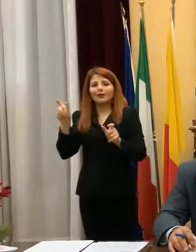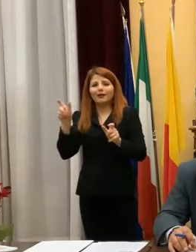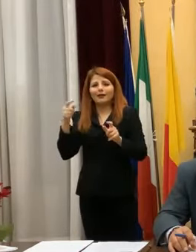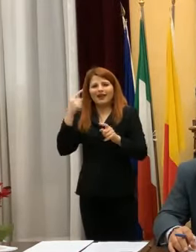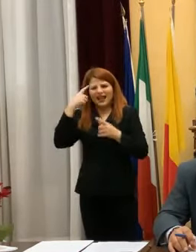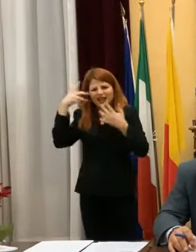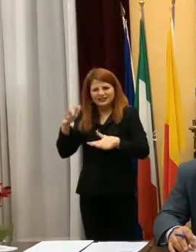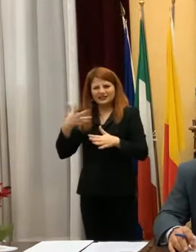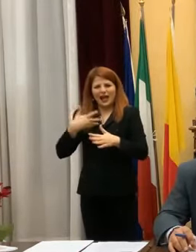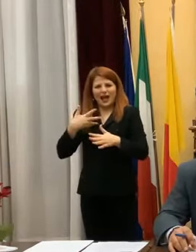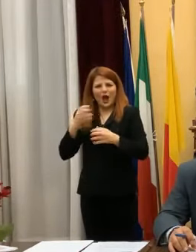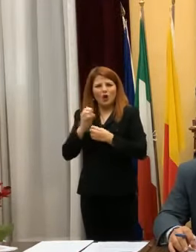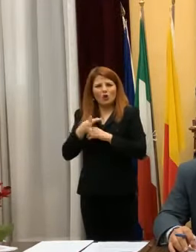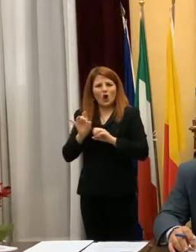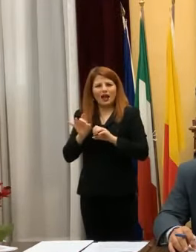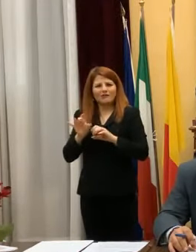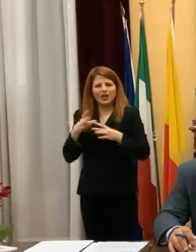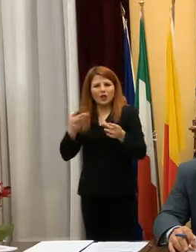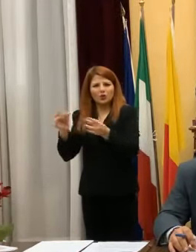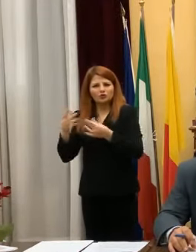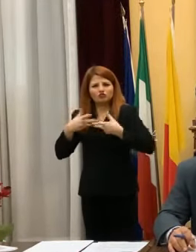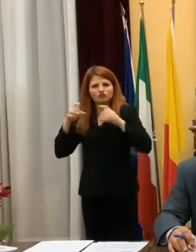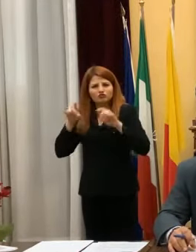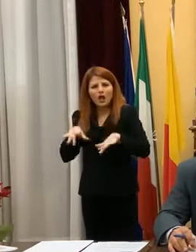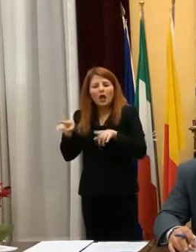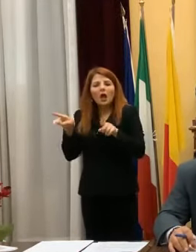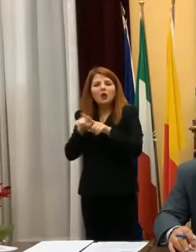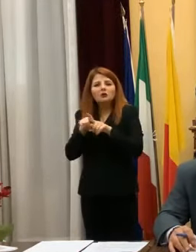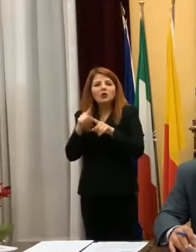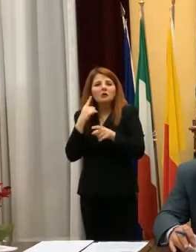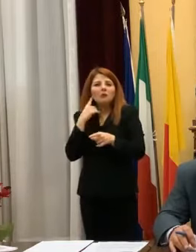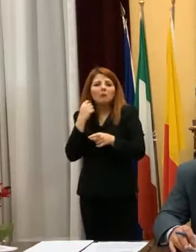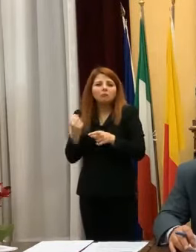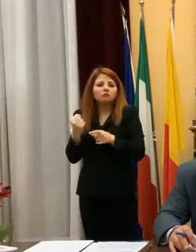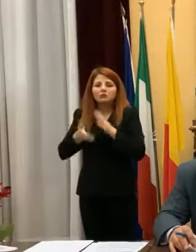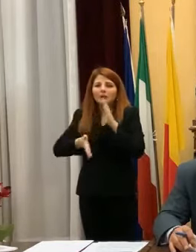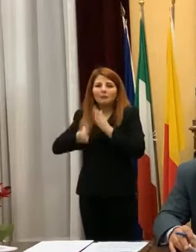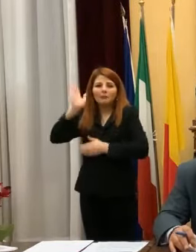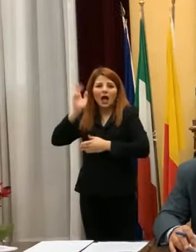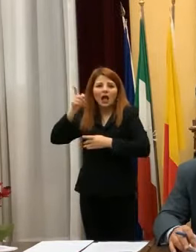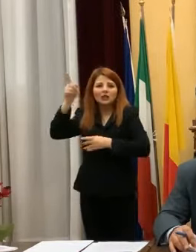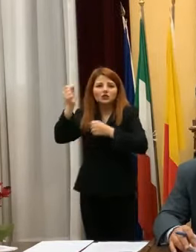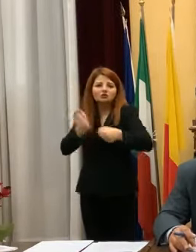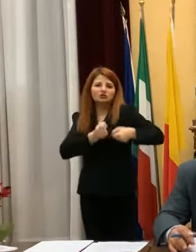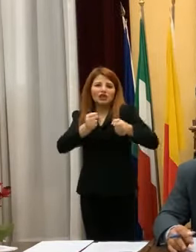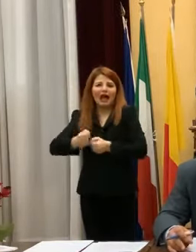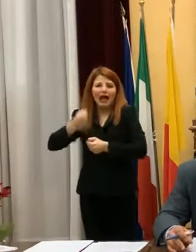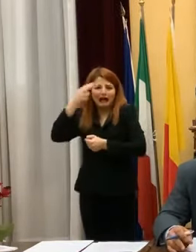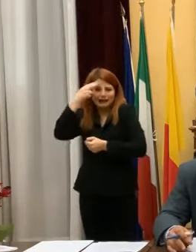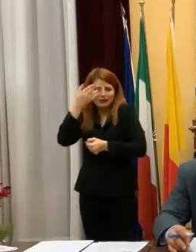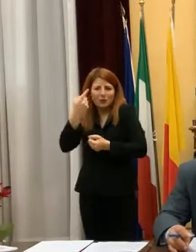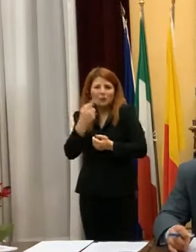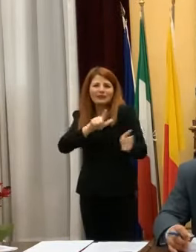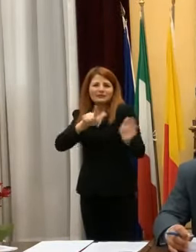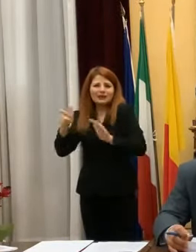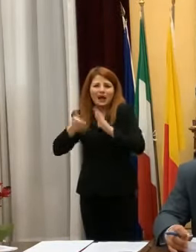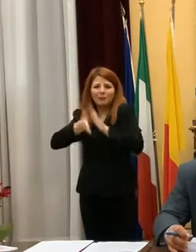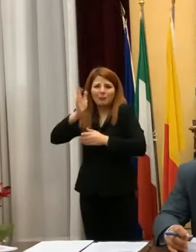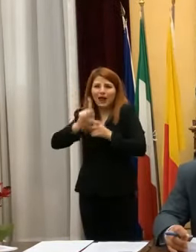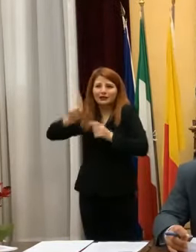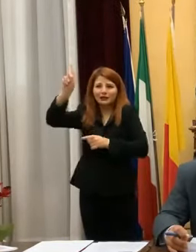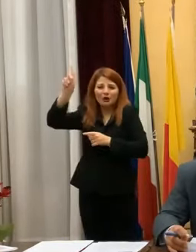di discuterne, perché era indispensabile andare a sciare in quel momento, considerato che